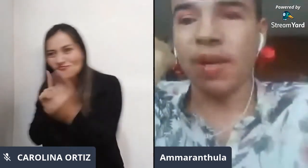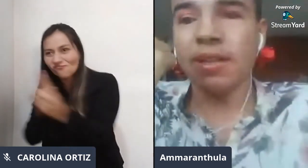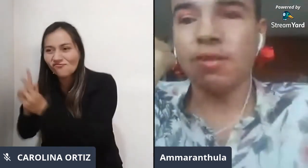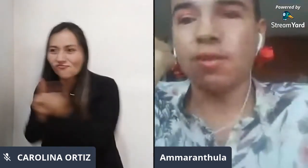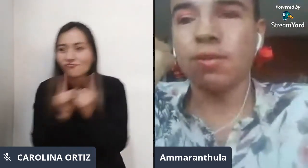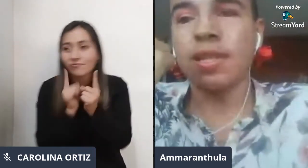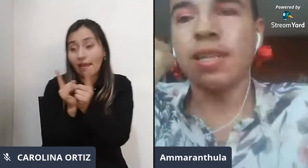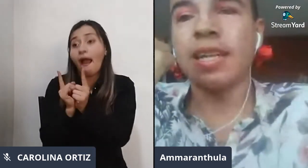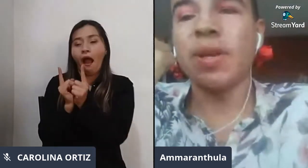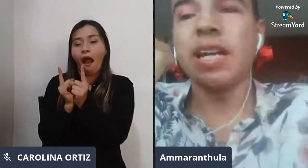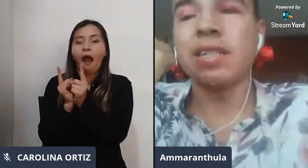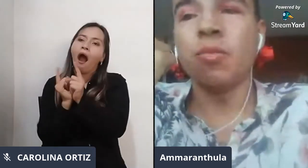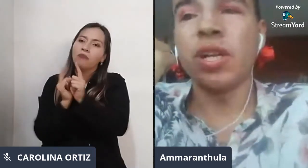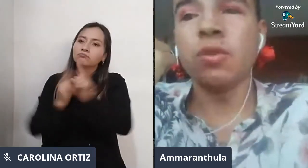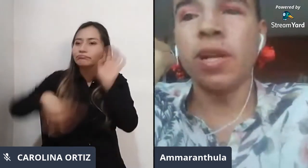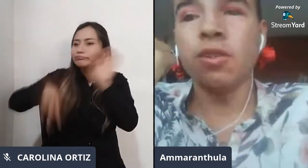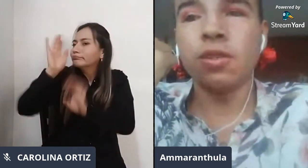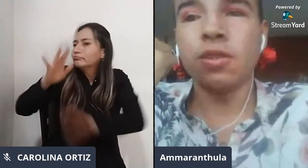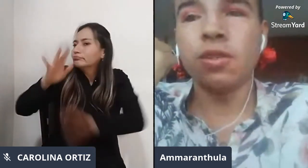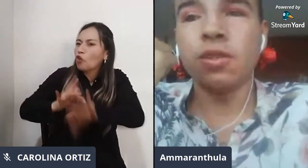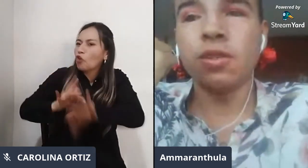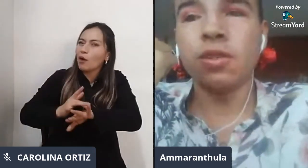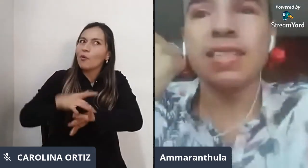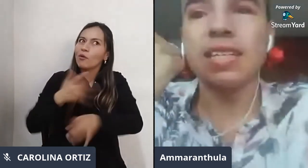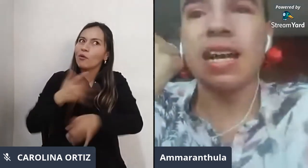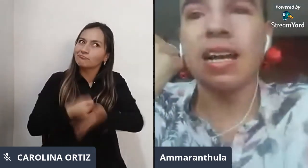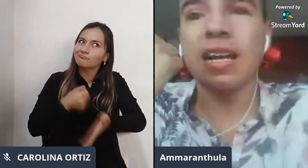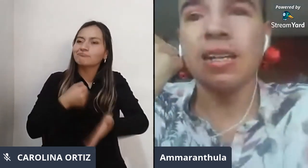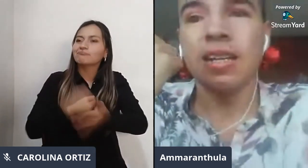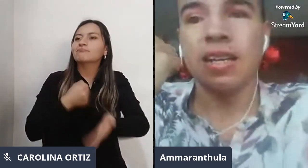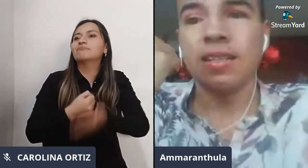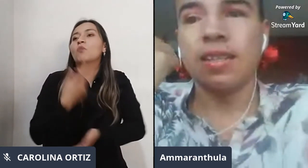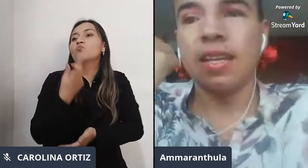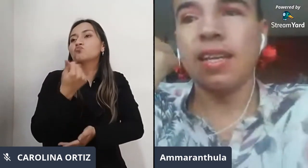hace parte, entonces una tiene que pelearse un buen sueldo, ¿sí o qué? Porque desde ya